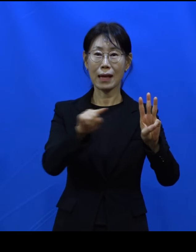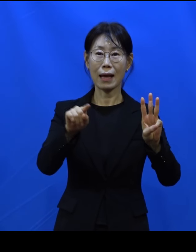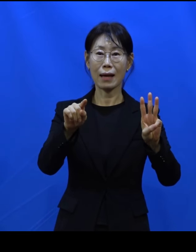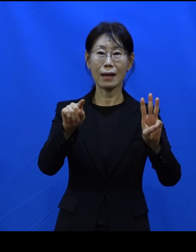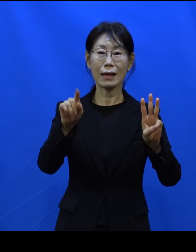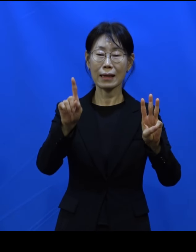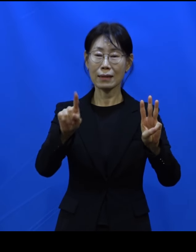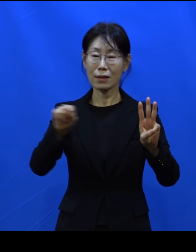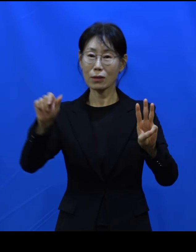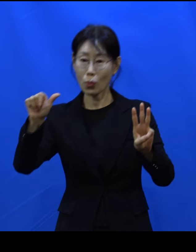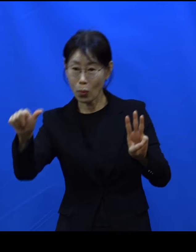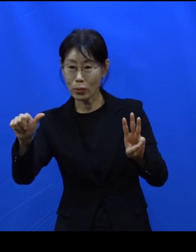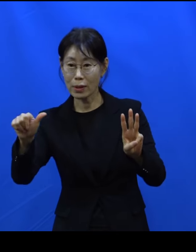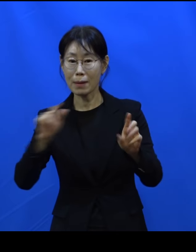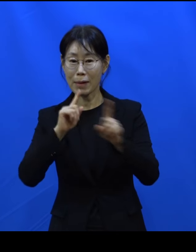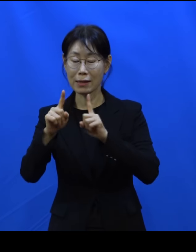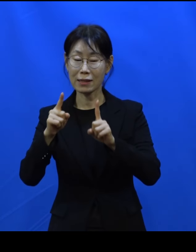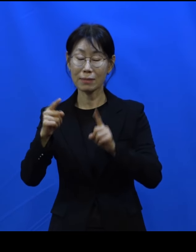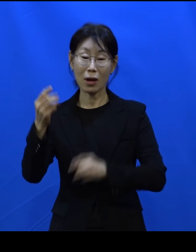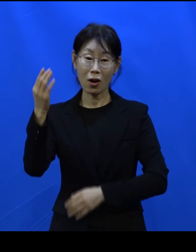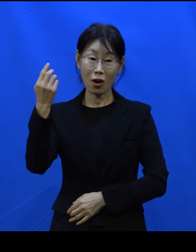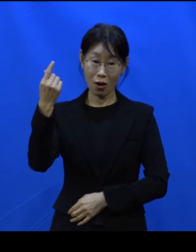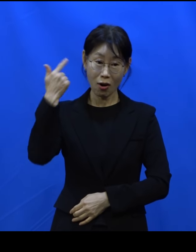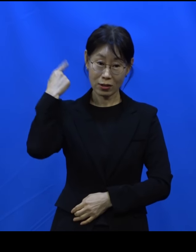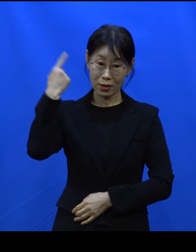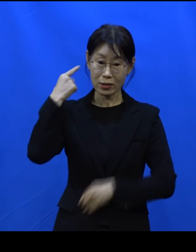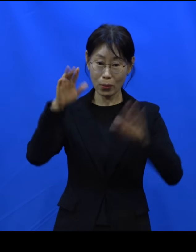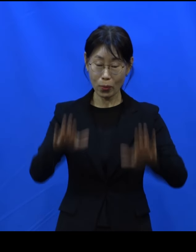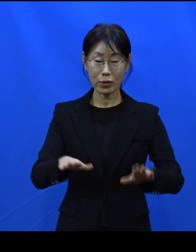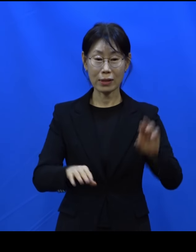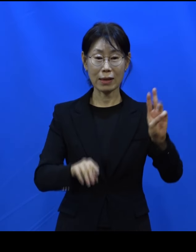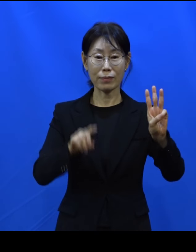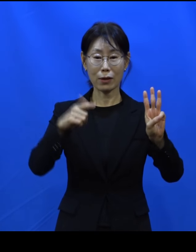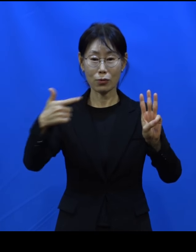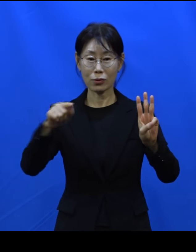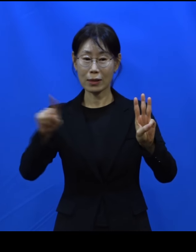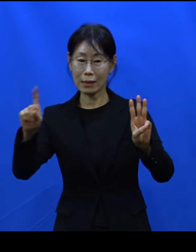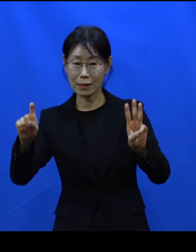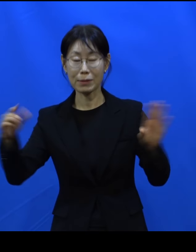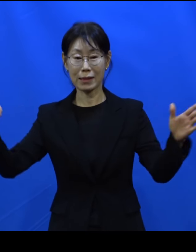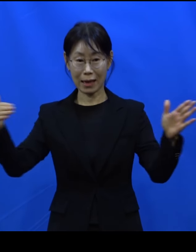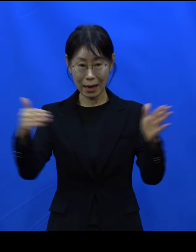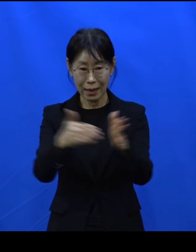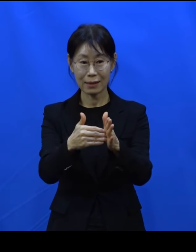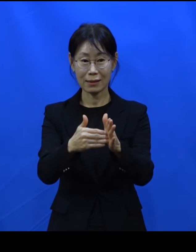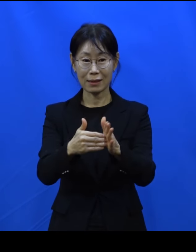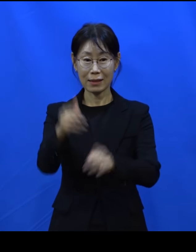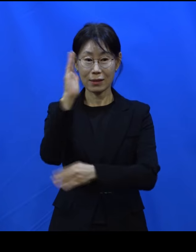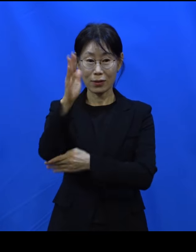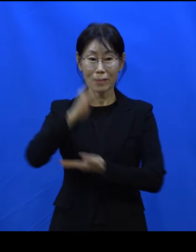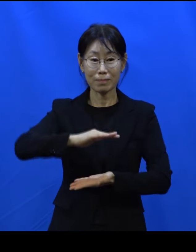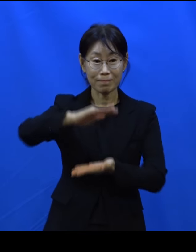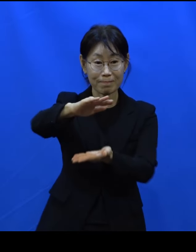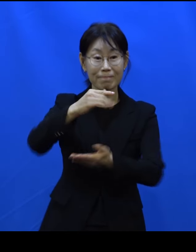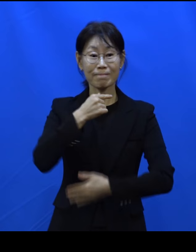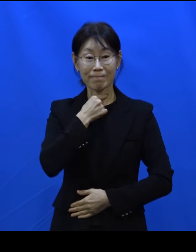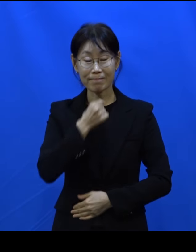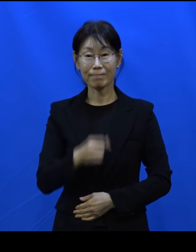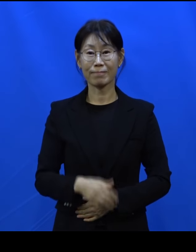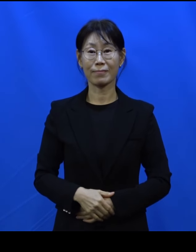했고요. 오늘은 이제 6절부터 11절까지 이 두 부분이 이제 확실히 나누는데,